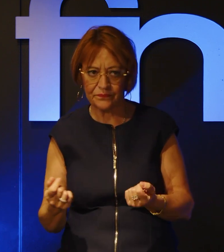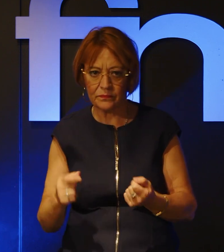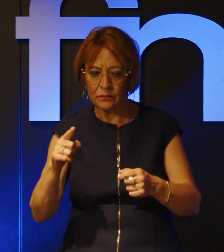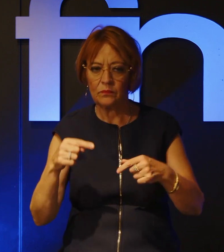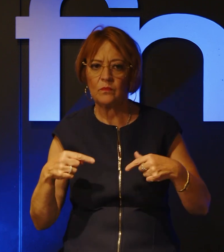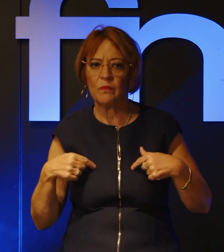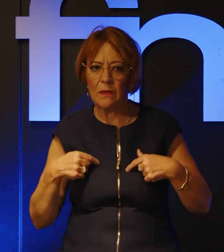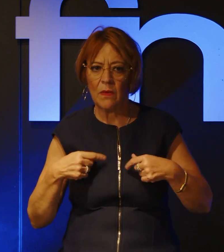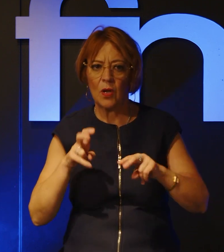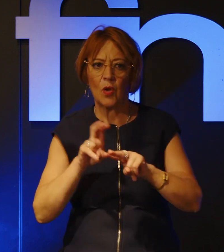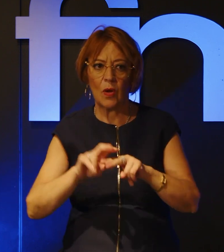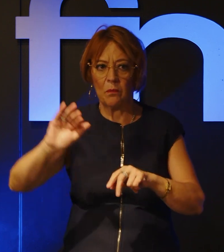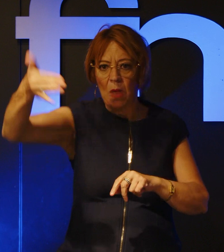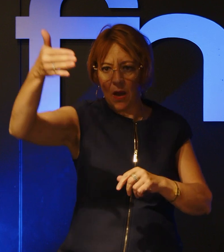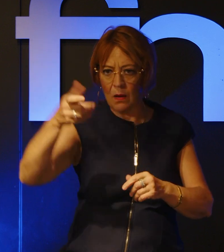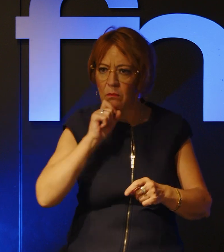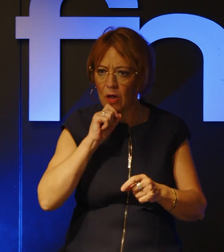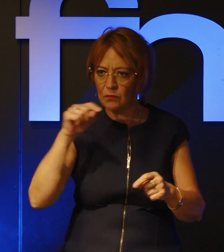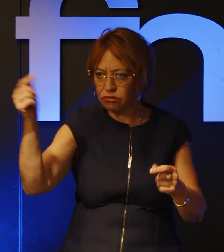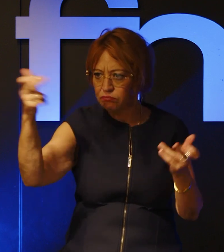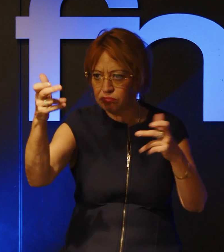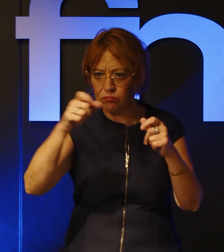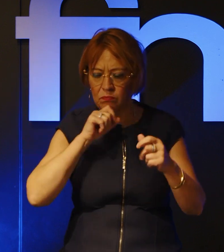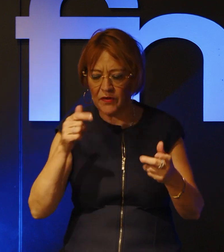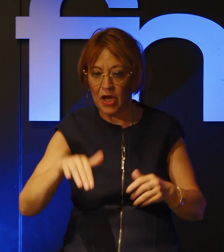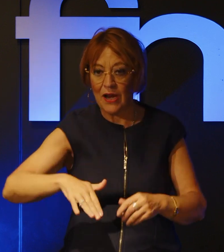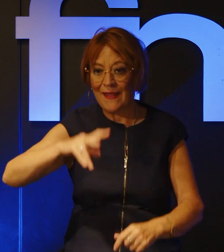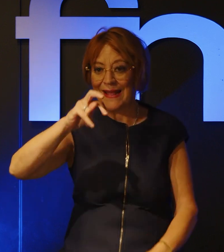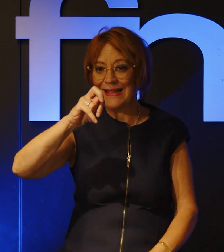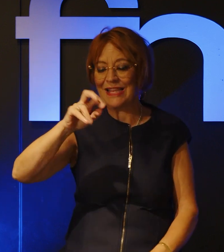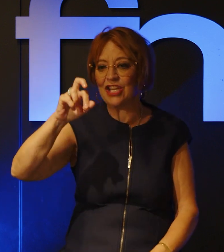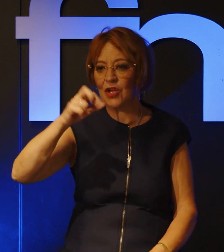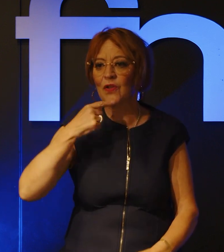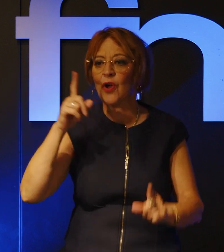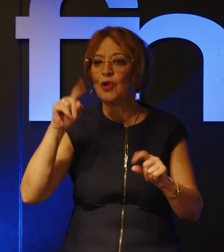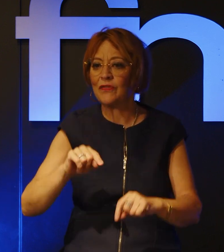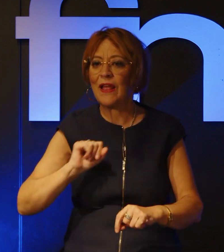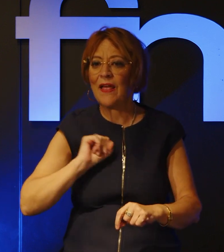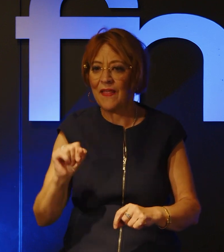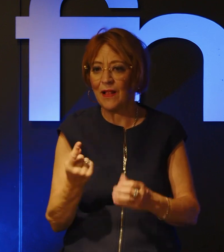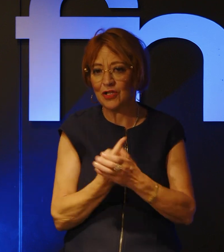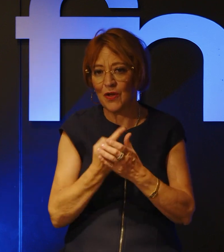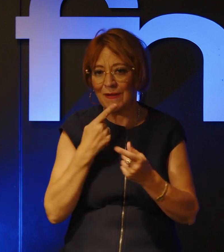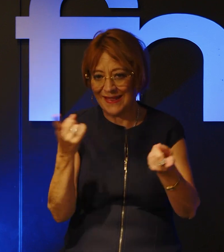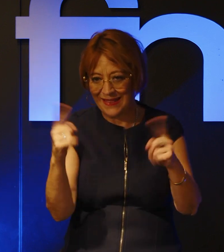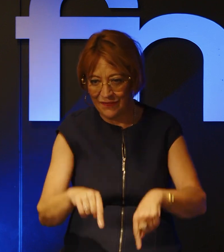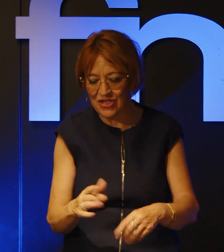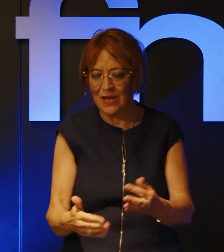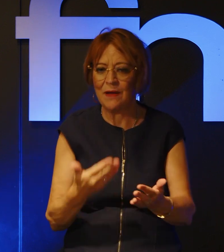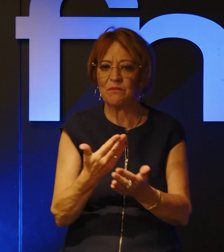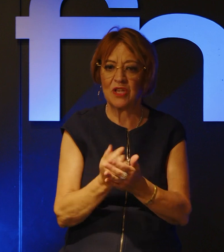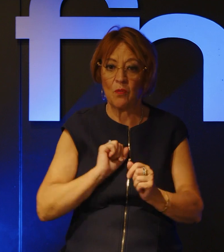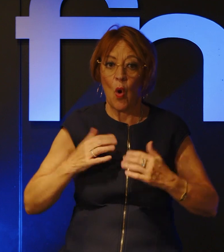tomem o lugar de protagonistas agora com 38 anos estou a voltar às performances a solo apresentando